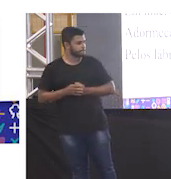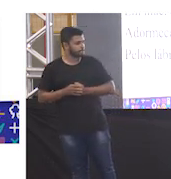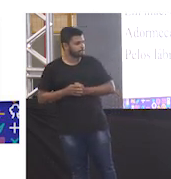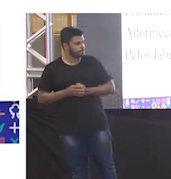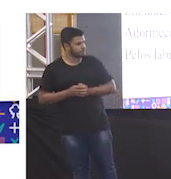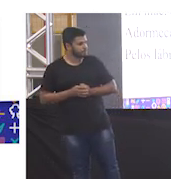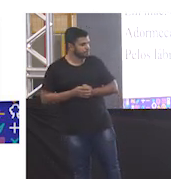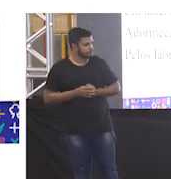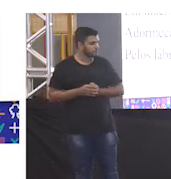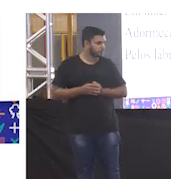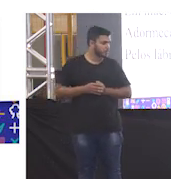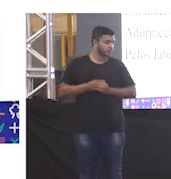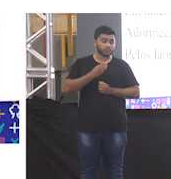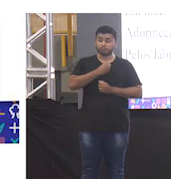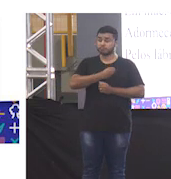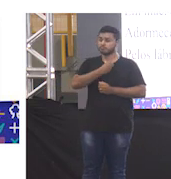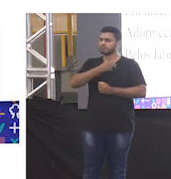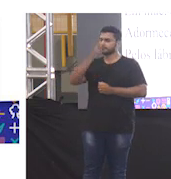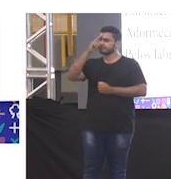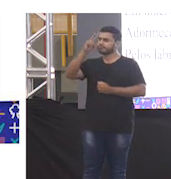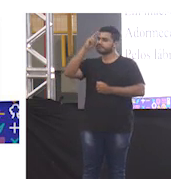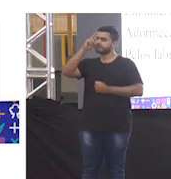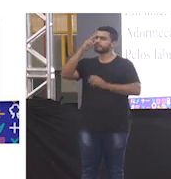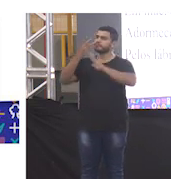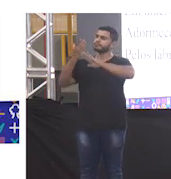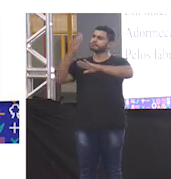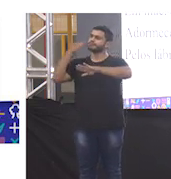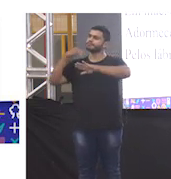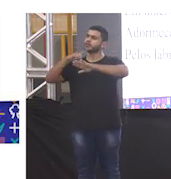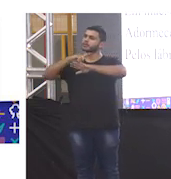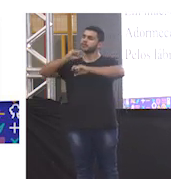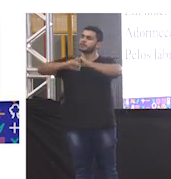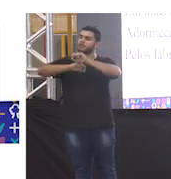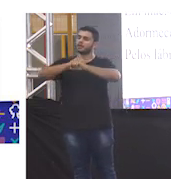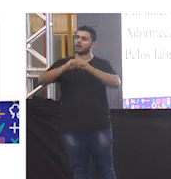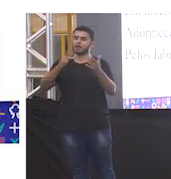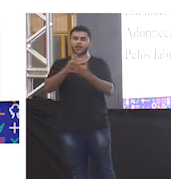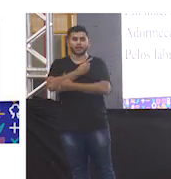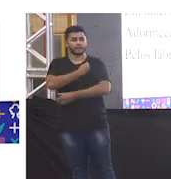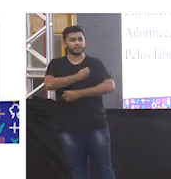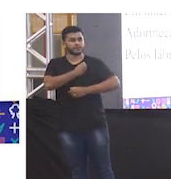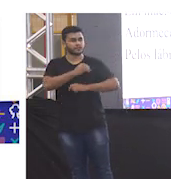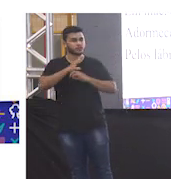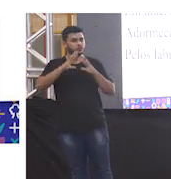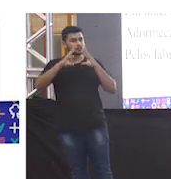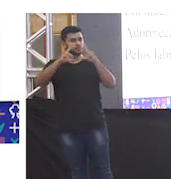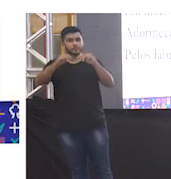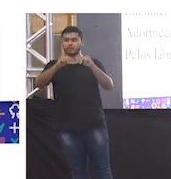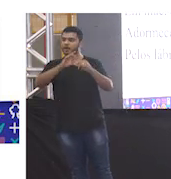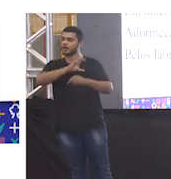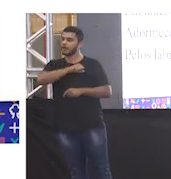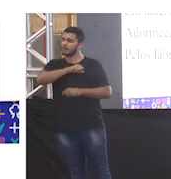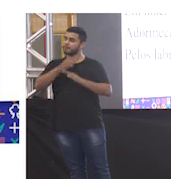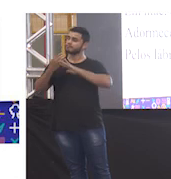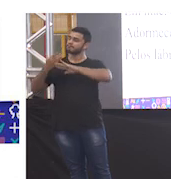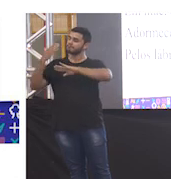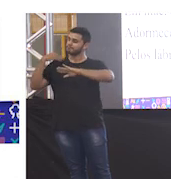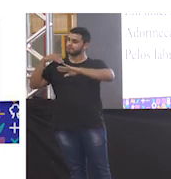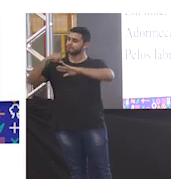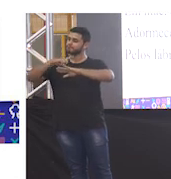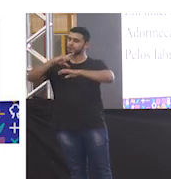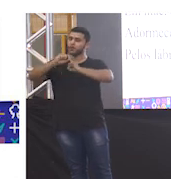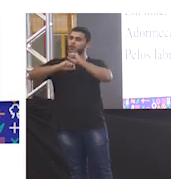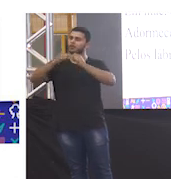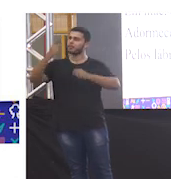desgraçado. Ardei lembranças doces do passado, quero rir-me de tudo que eu amava. E que doido